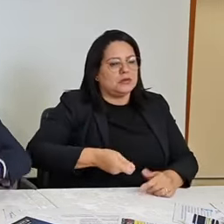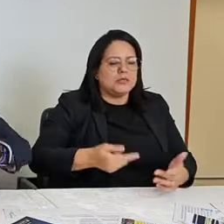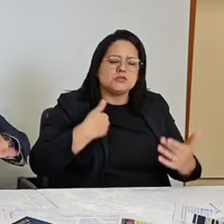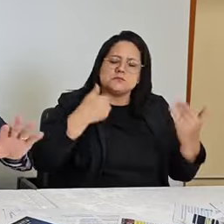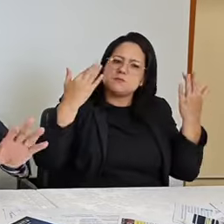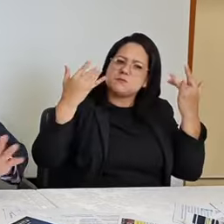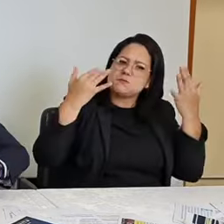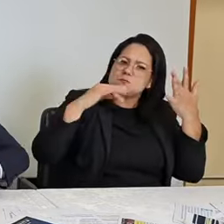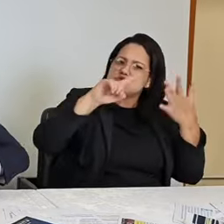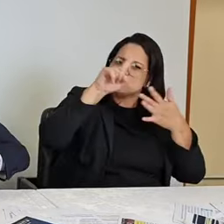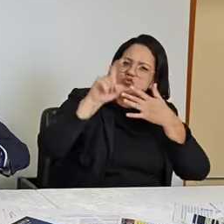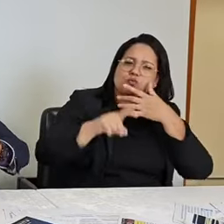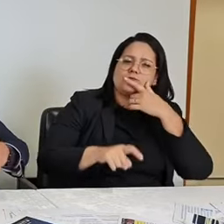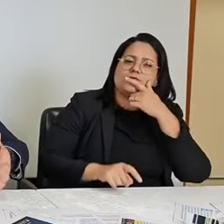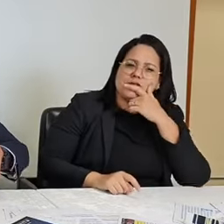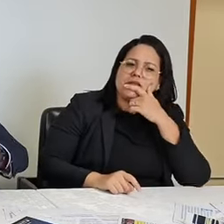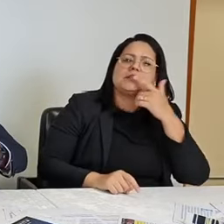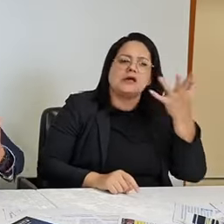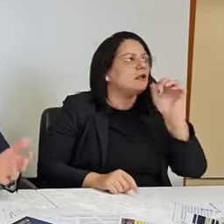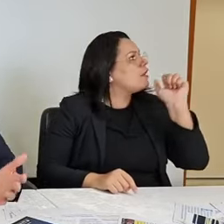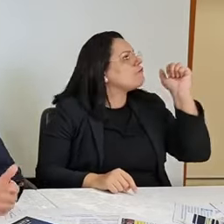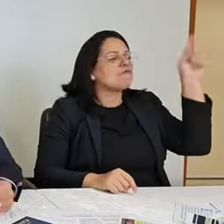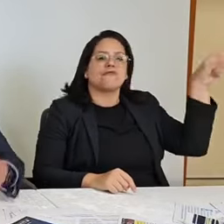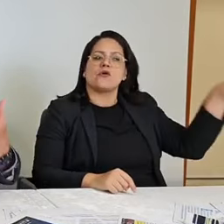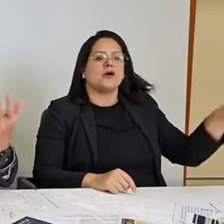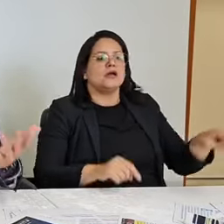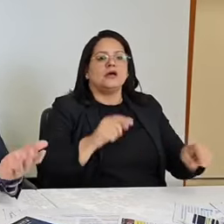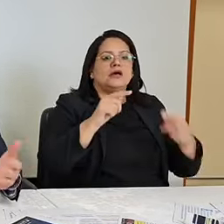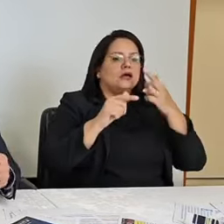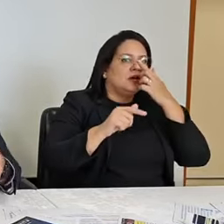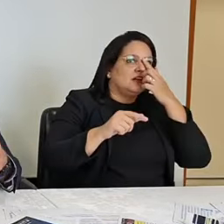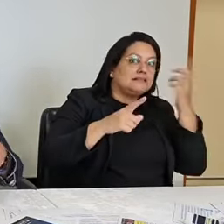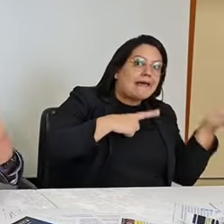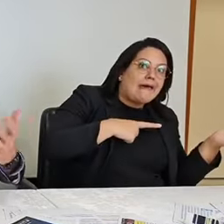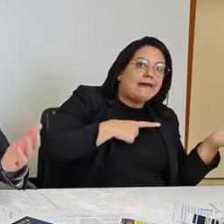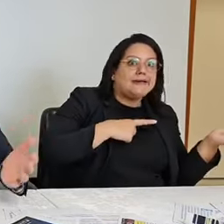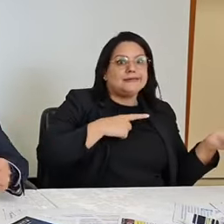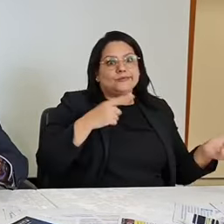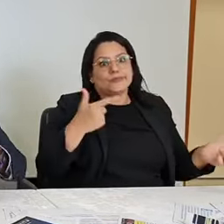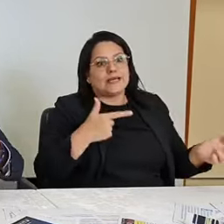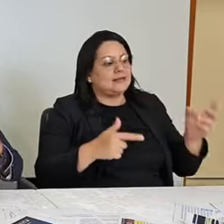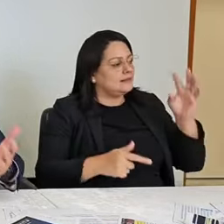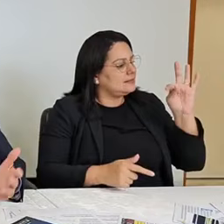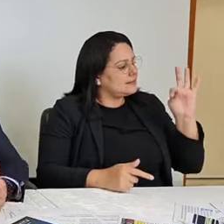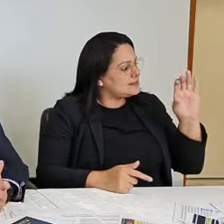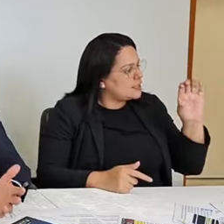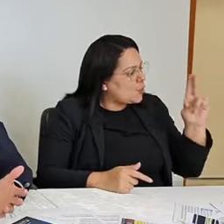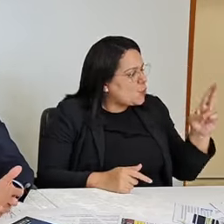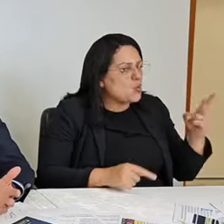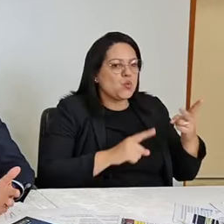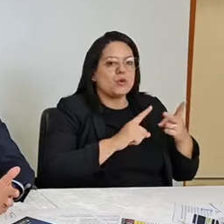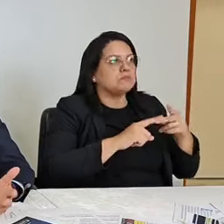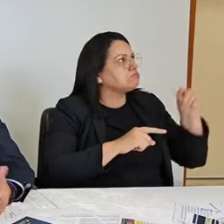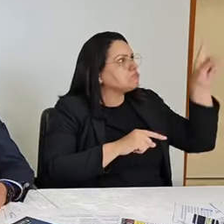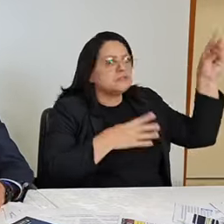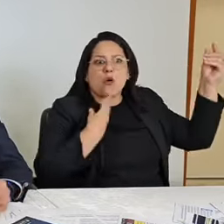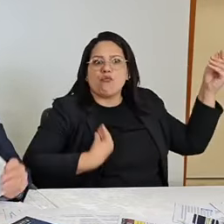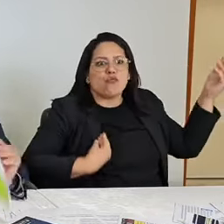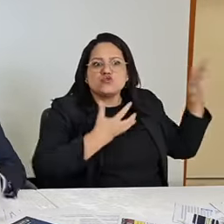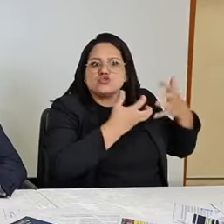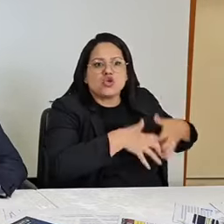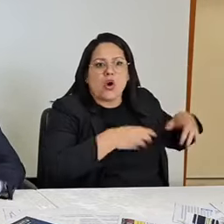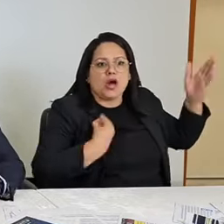né? Lá fora, não tem, ou se tem, TCU, entre outros órgãos, não funciona.